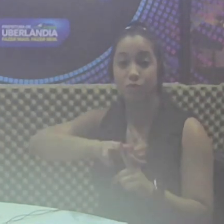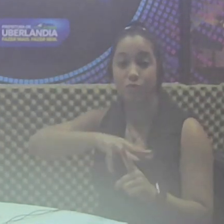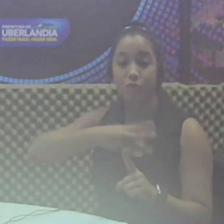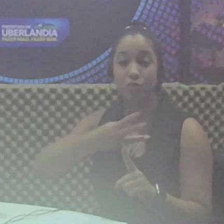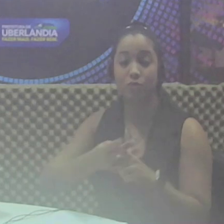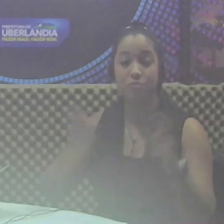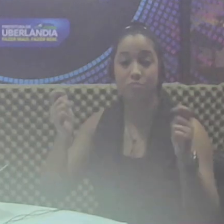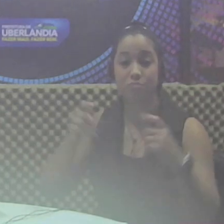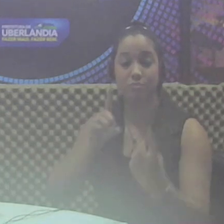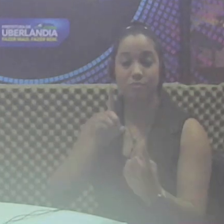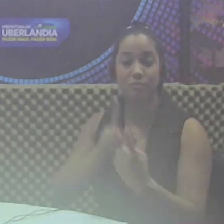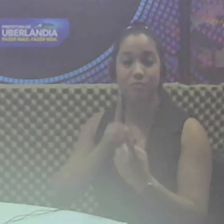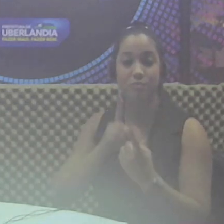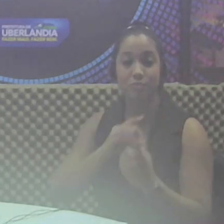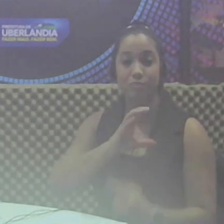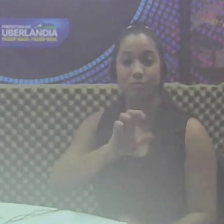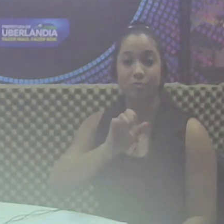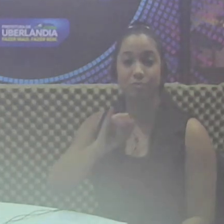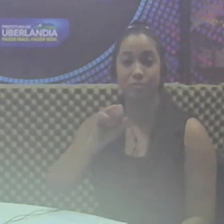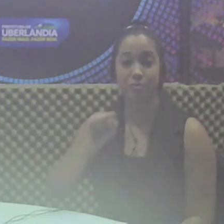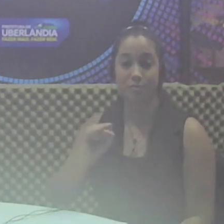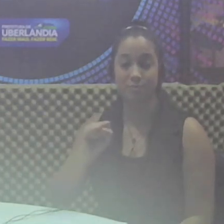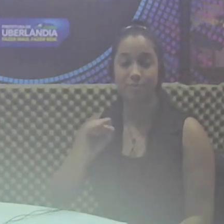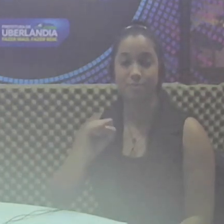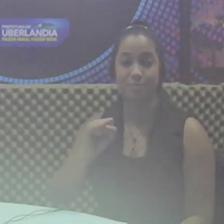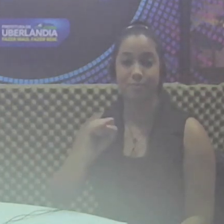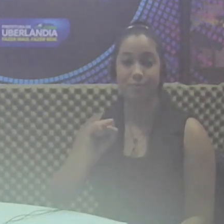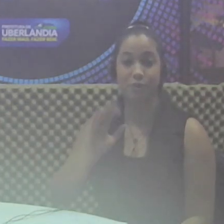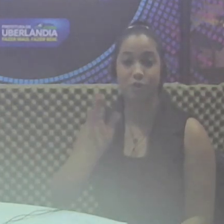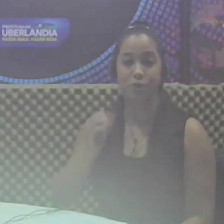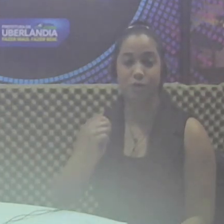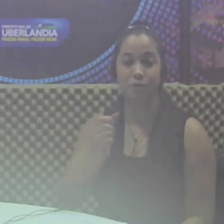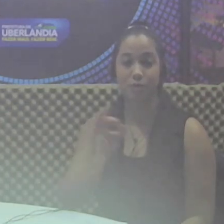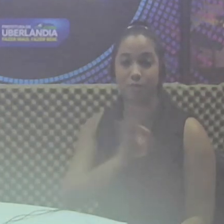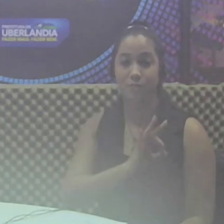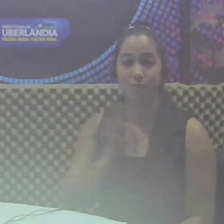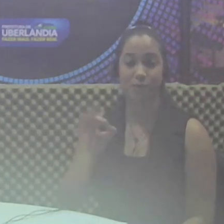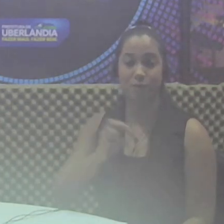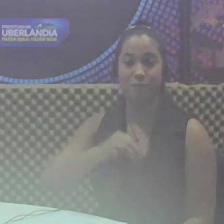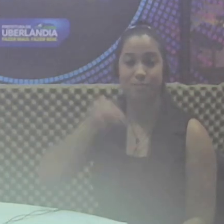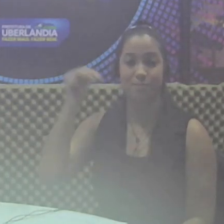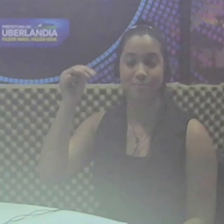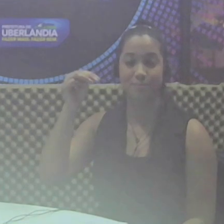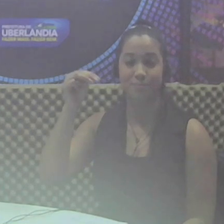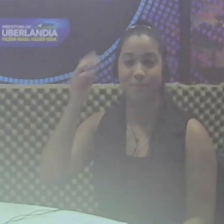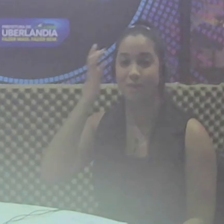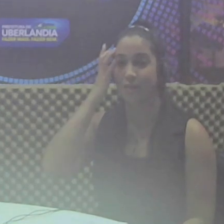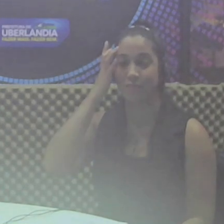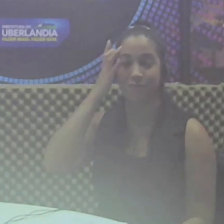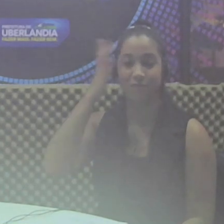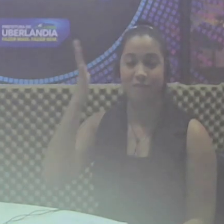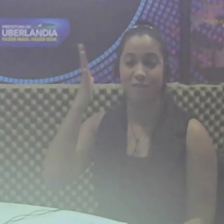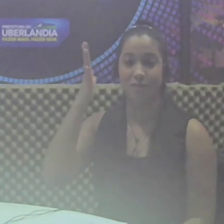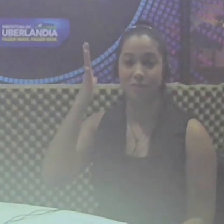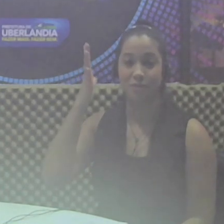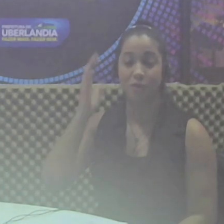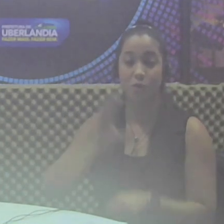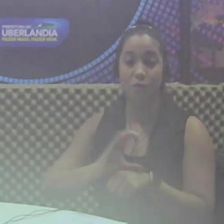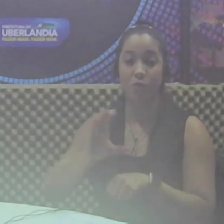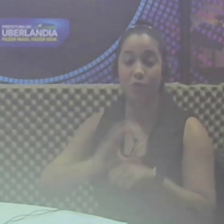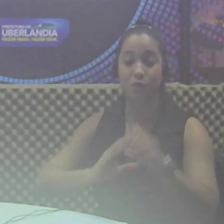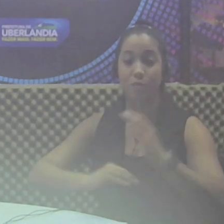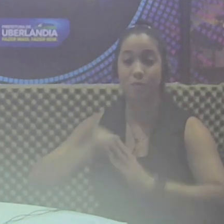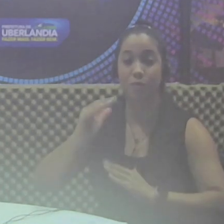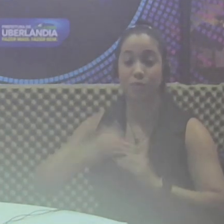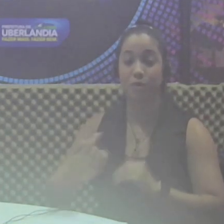a capacidade de atendimento do SEAS. E já tem uma unidade novinha no Morumbi. Essa receita não tem erro. Só de